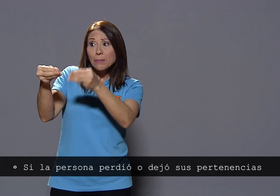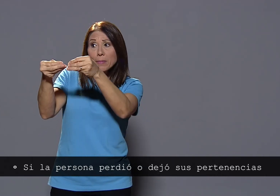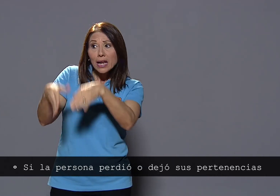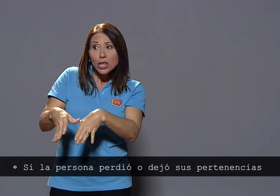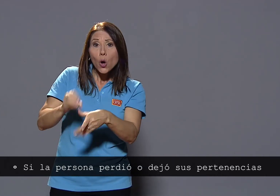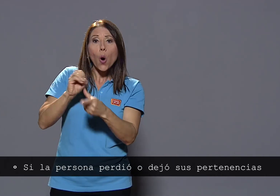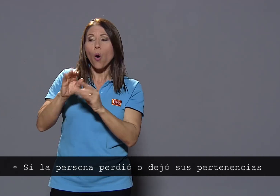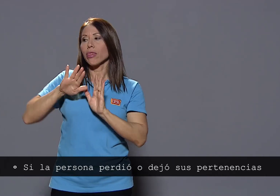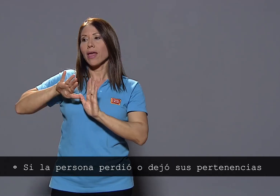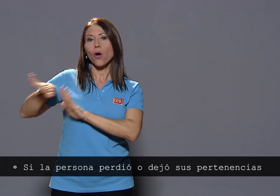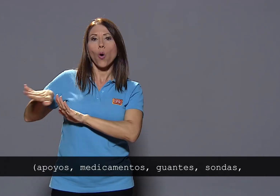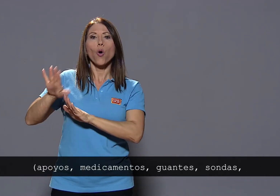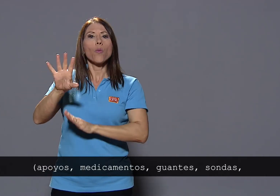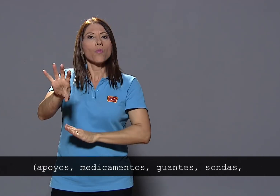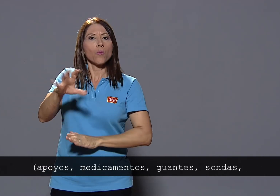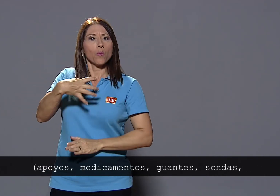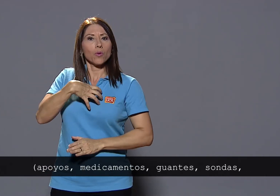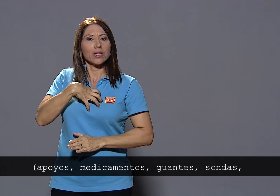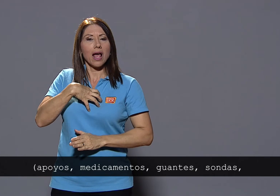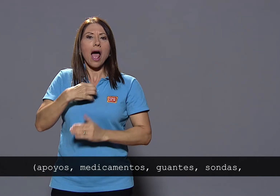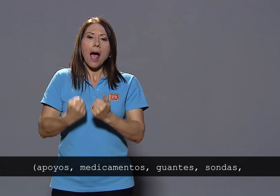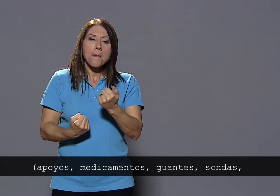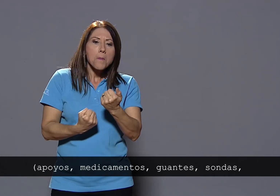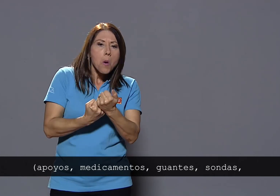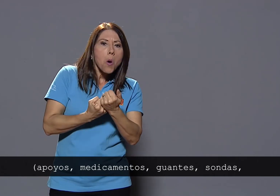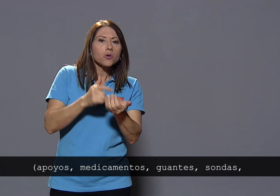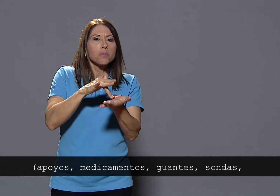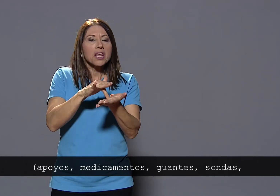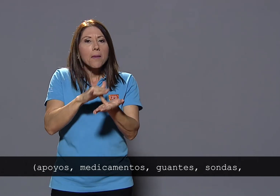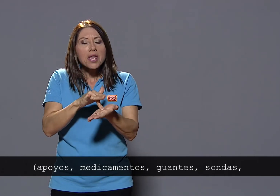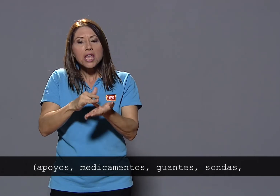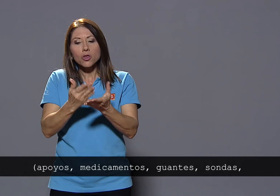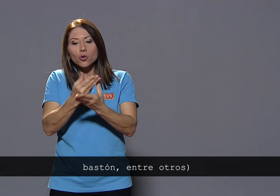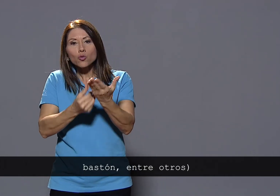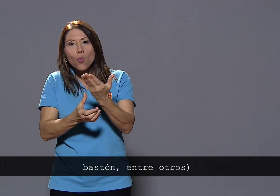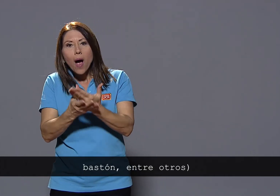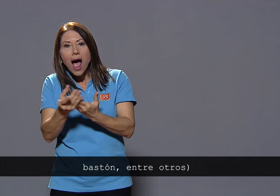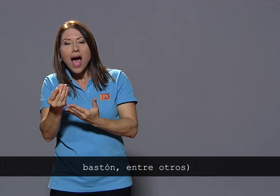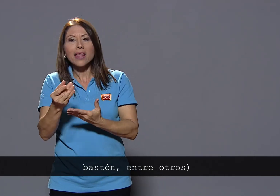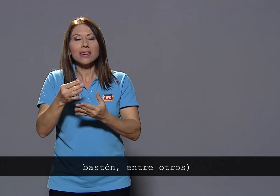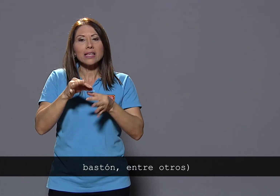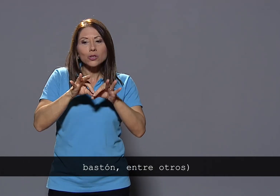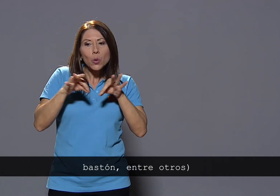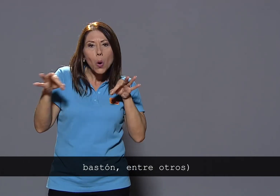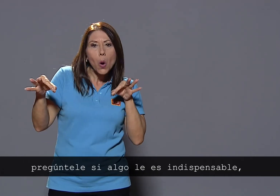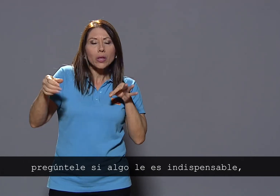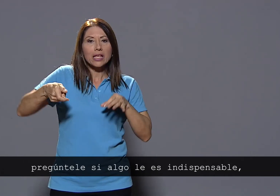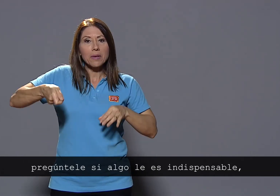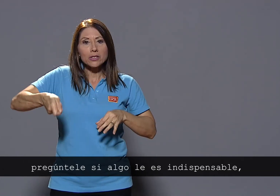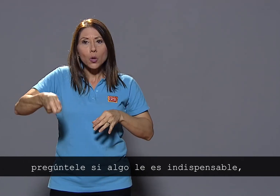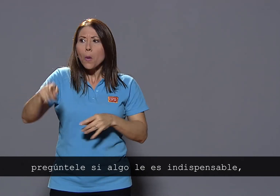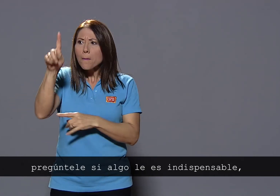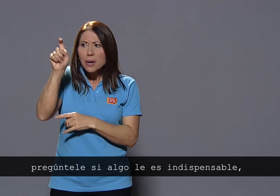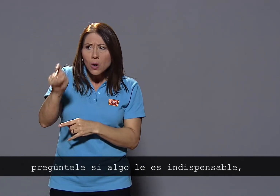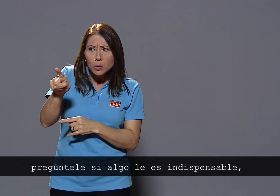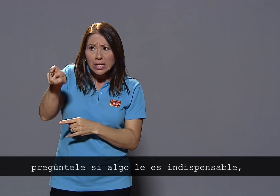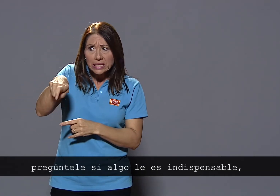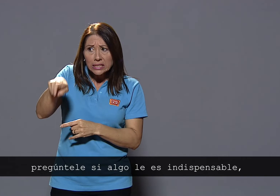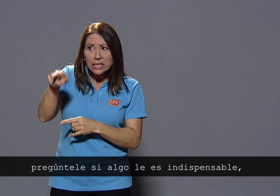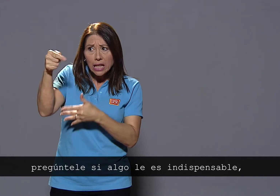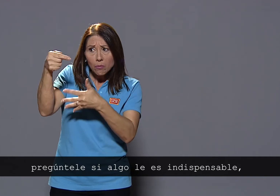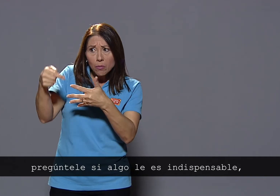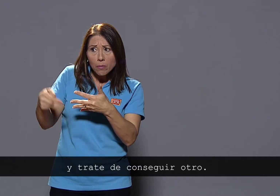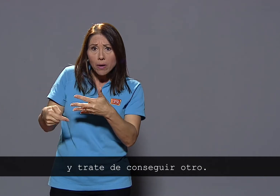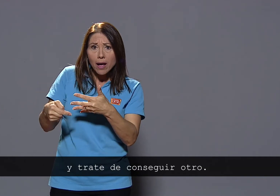o dejó sus pertenencias, apoyos, medicamentos, guantes, sondas, bastón, entre otros, pregúntele si algo le